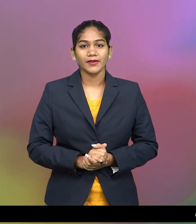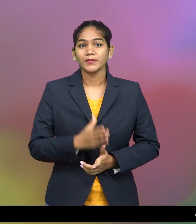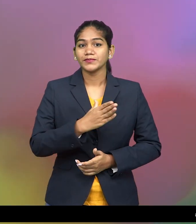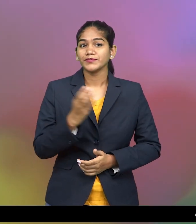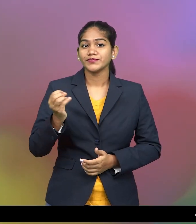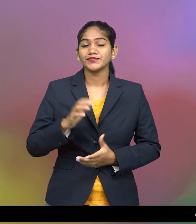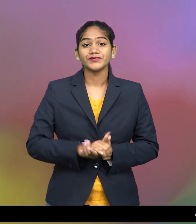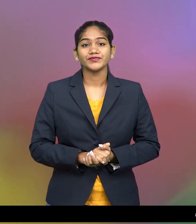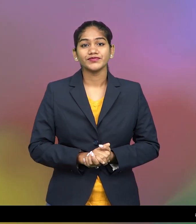ವಿವಿಧ ರೀತಿಯಲ್ಲಿ.